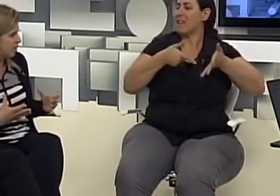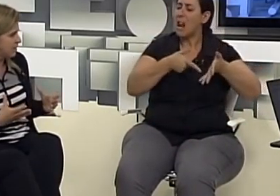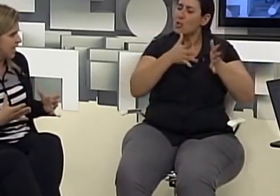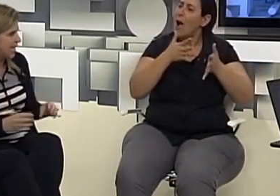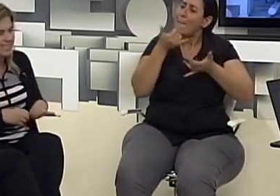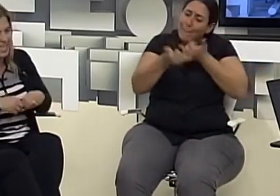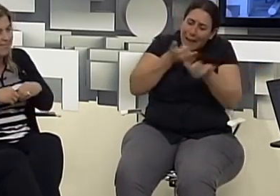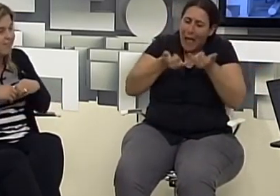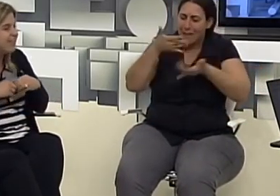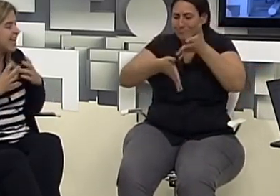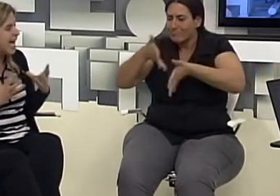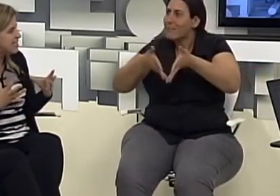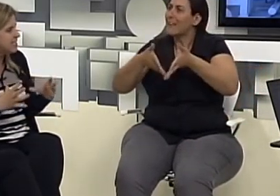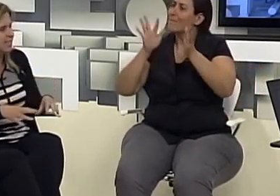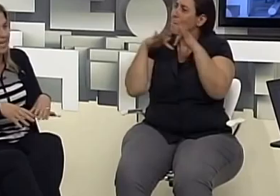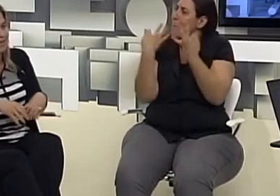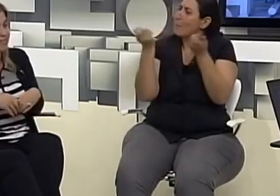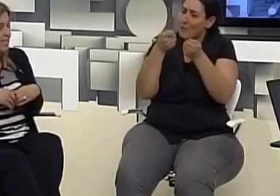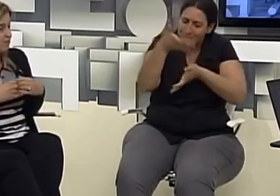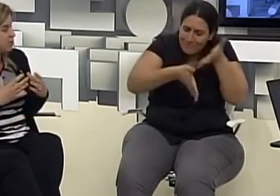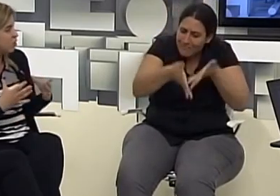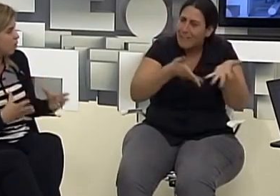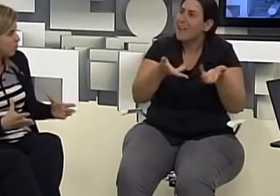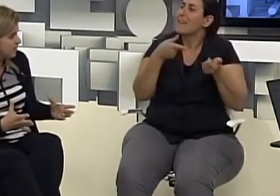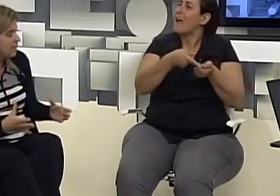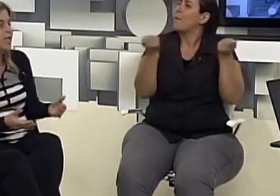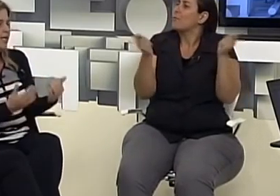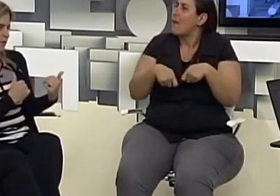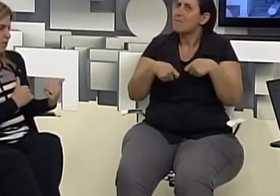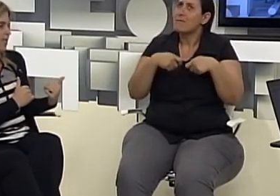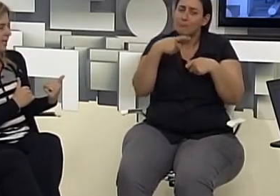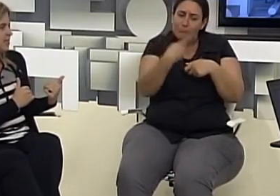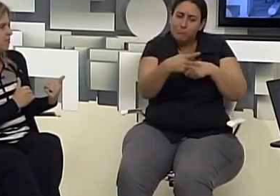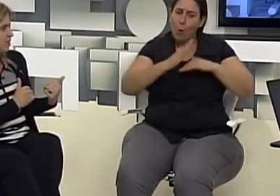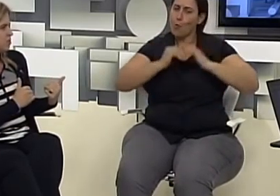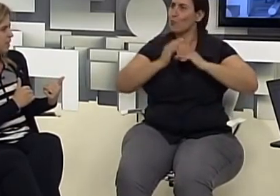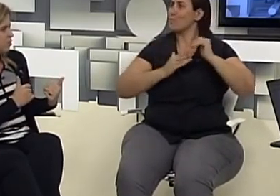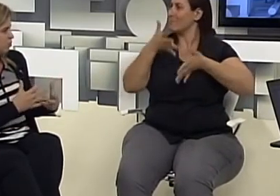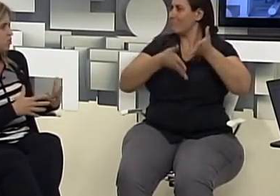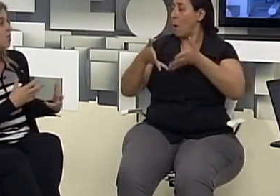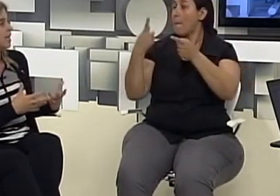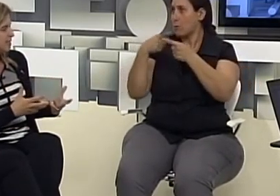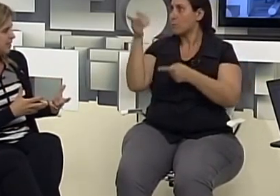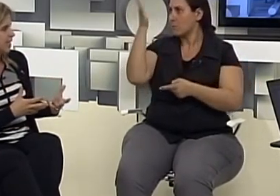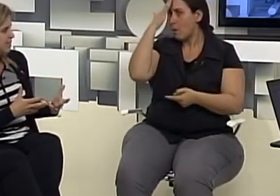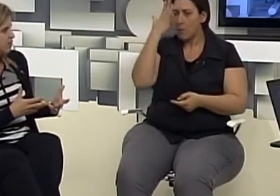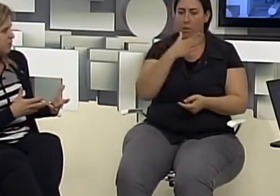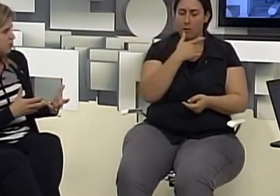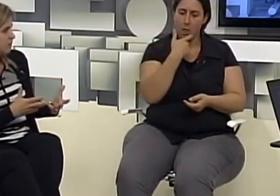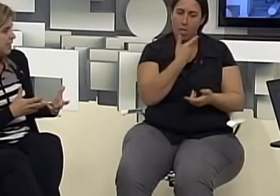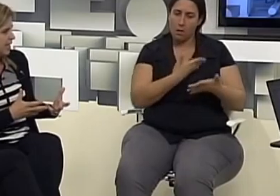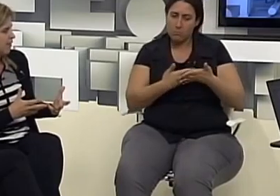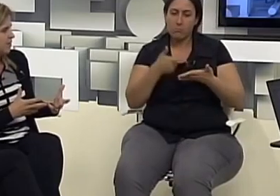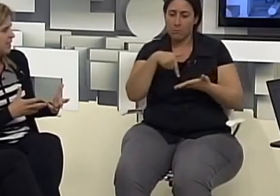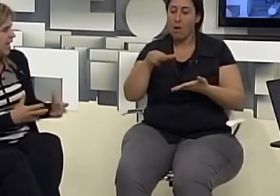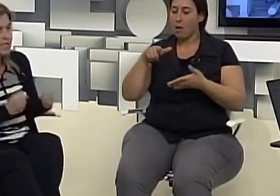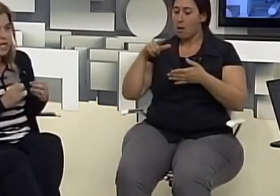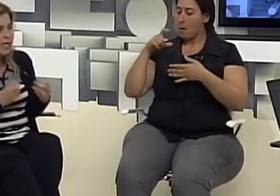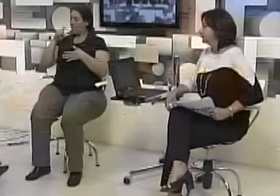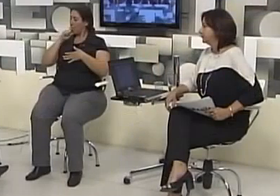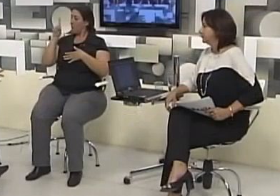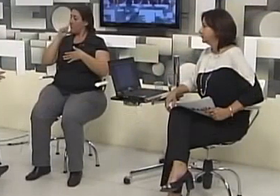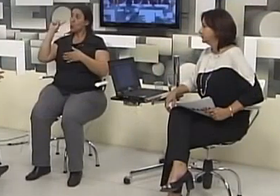com língua de sinais, que ela inventasse, que ela fizesse faz de conta, tanto que crianças filhas de pais surdos ou crianças que têm acesso desde pequena à língua de